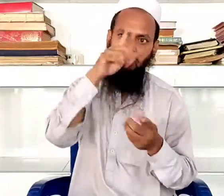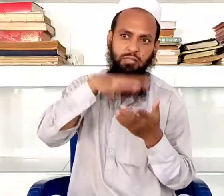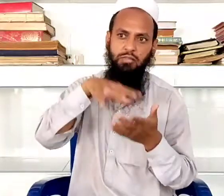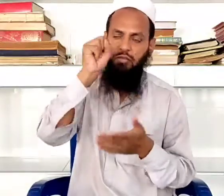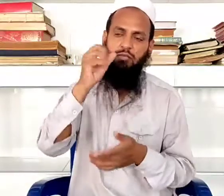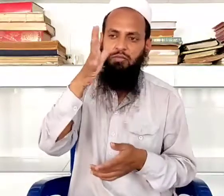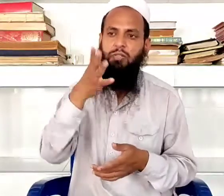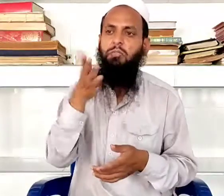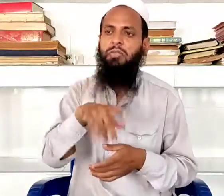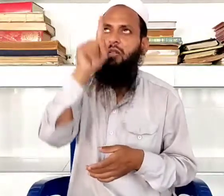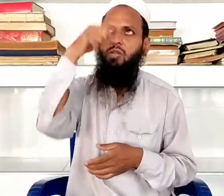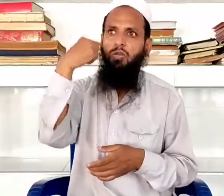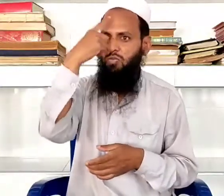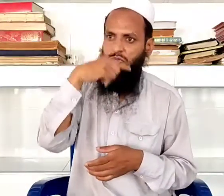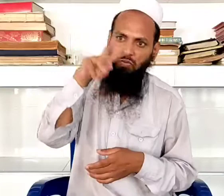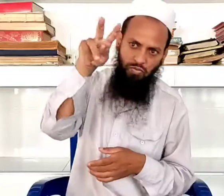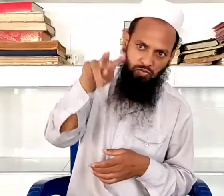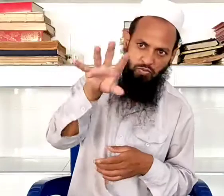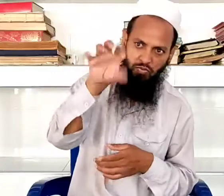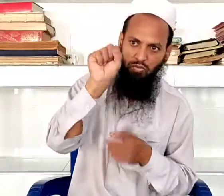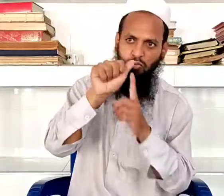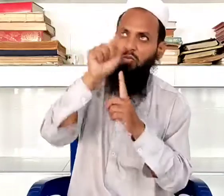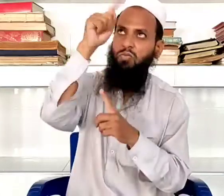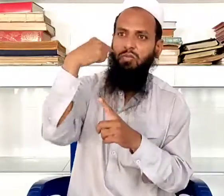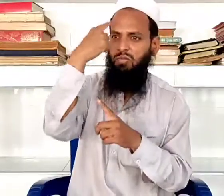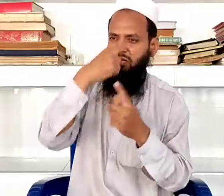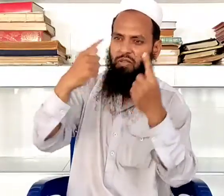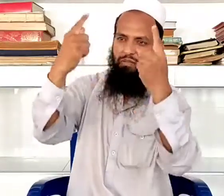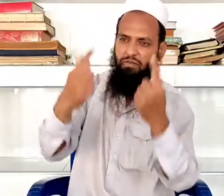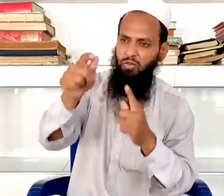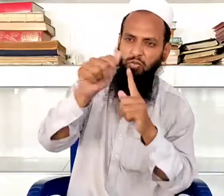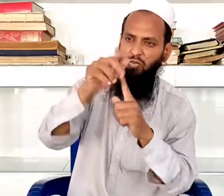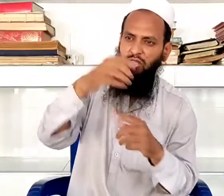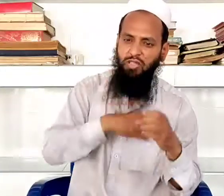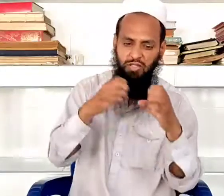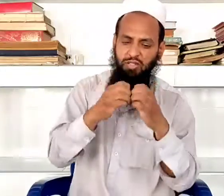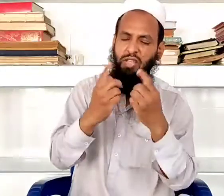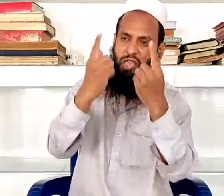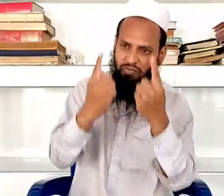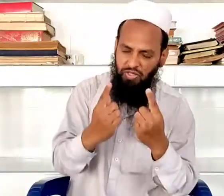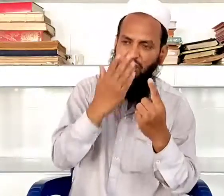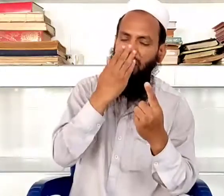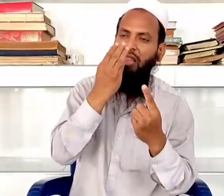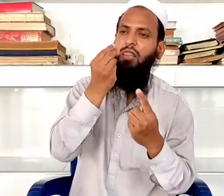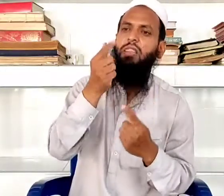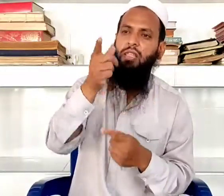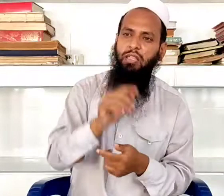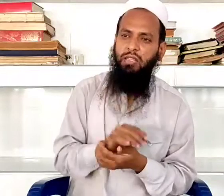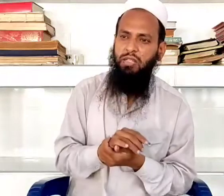تو فرمایا علی انت اور میں من کن تو مولا ہو پانی مولا اے علی